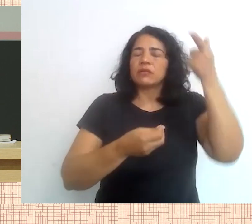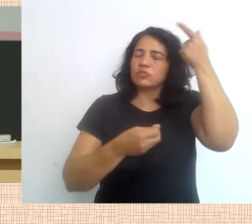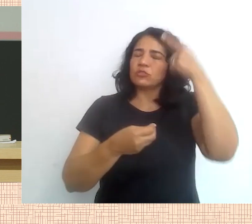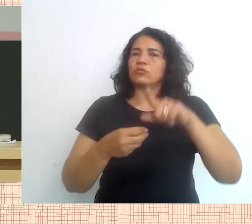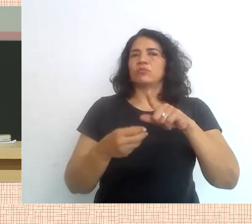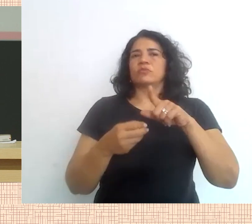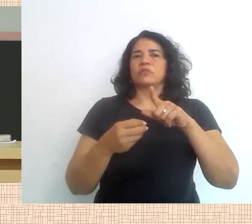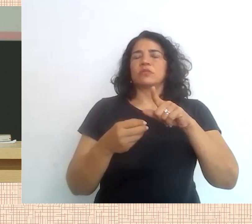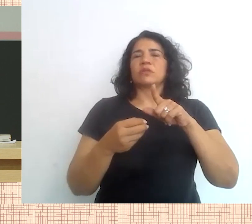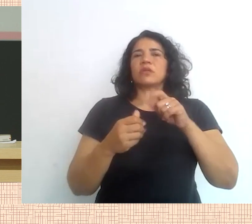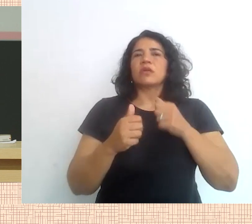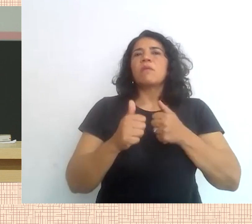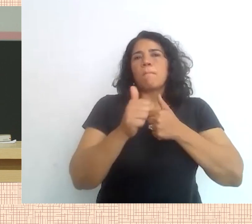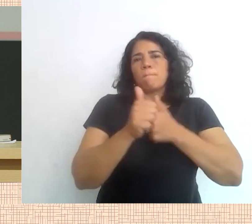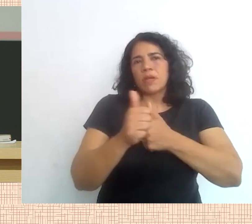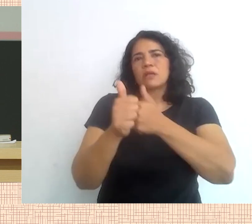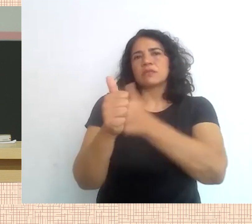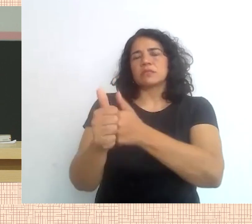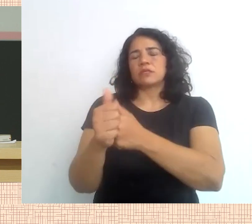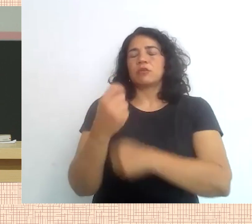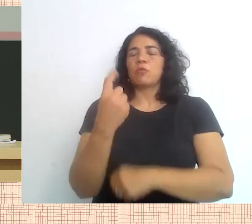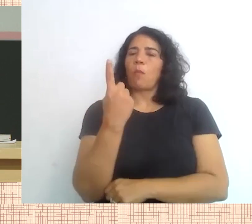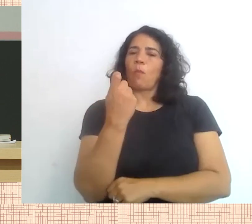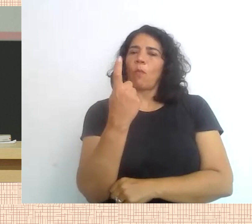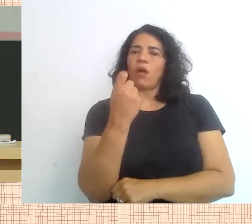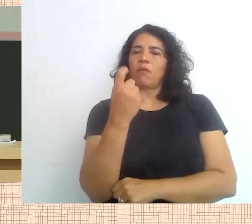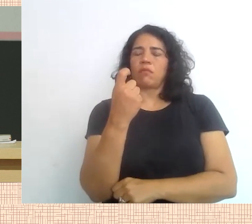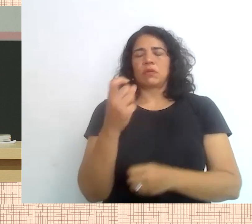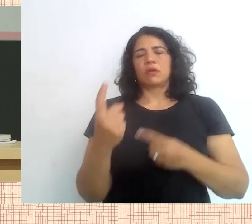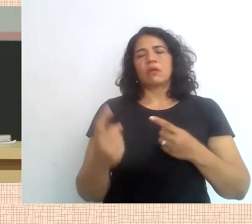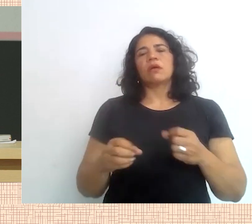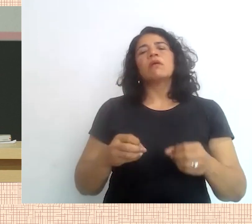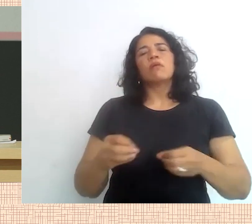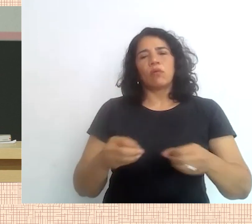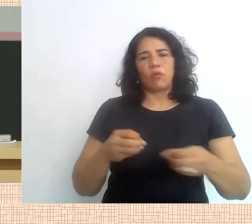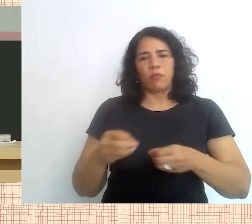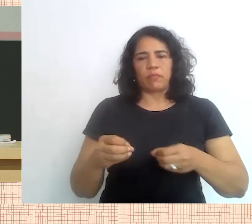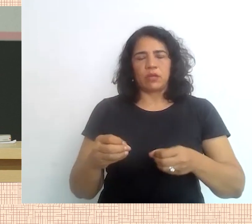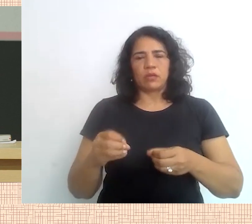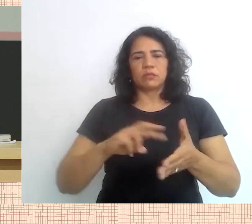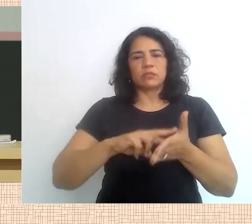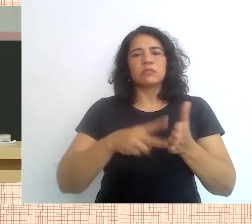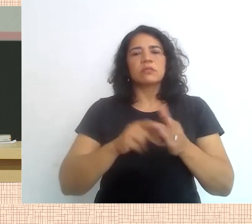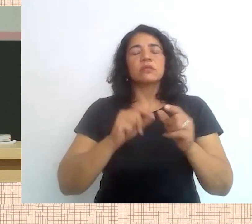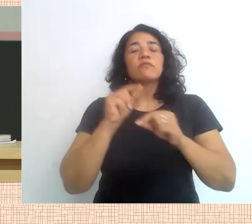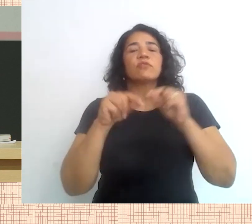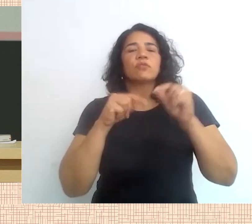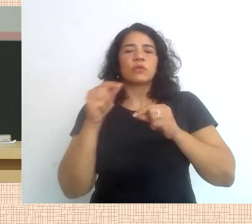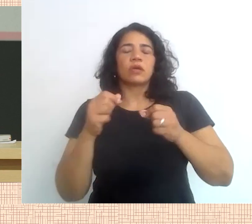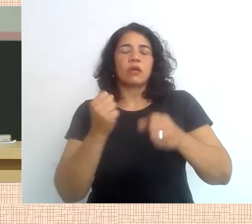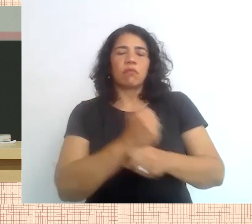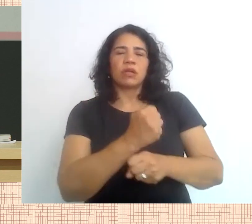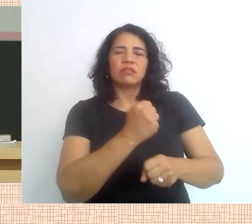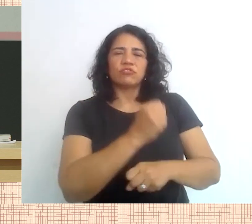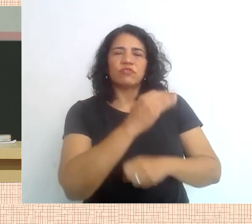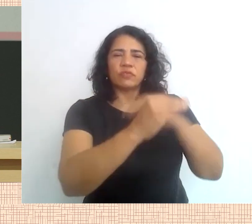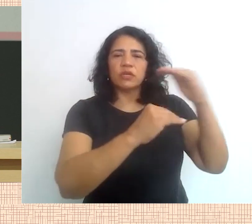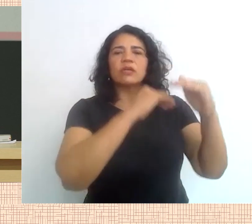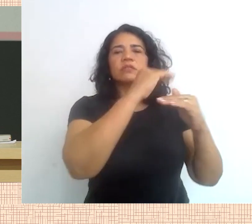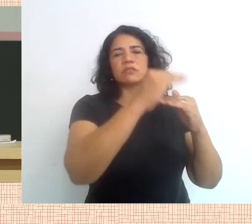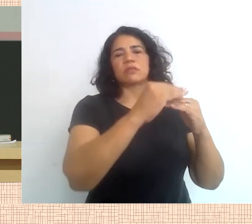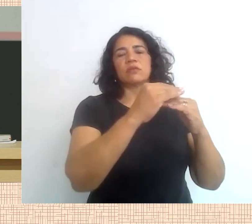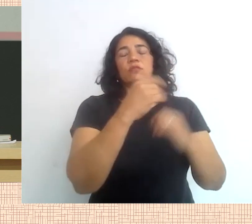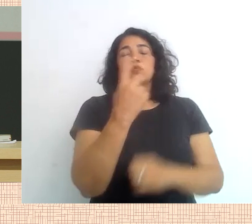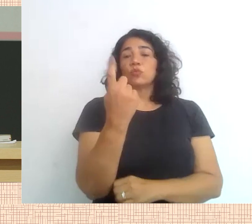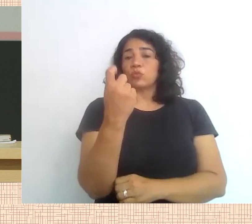uma só direção, produzindo uma única obra de Deus, a edificação do único corpo de